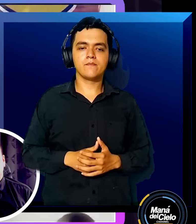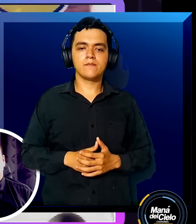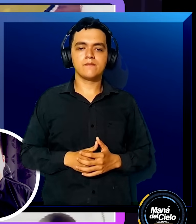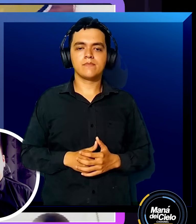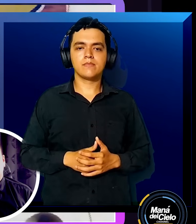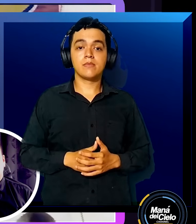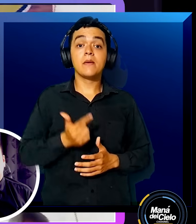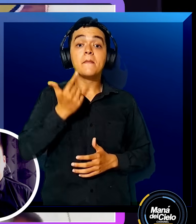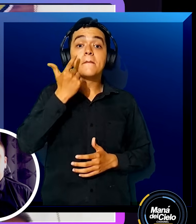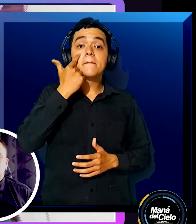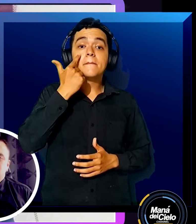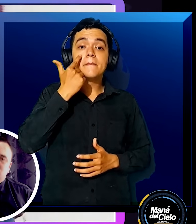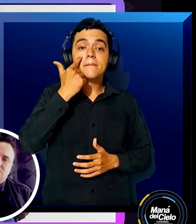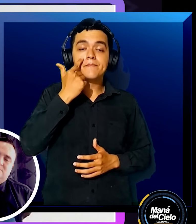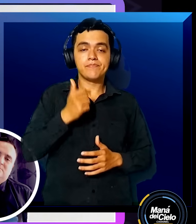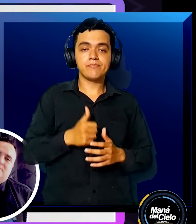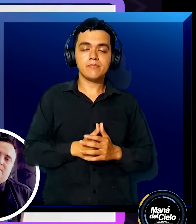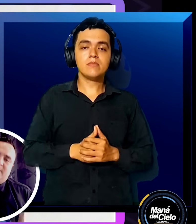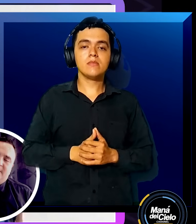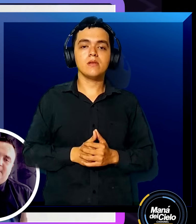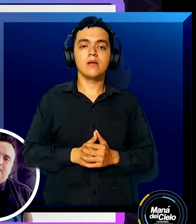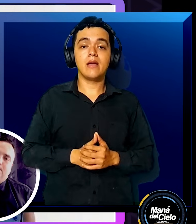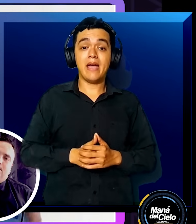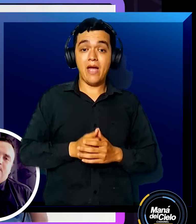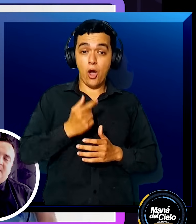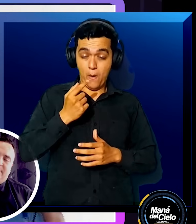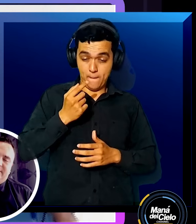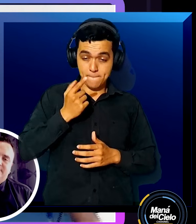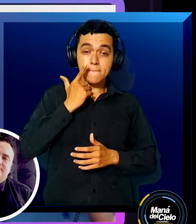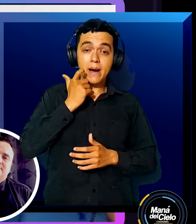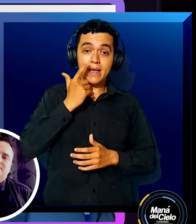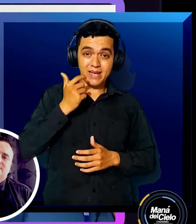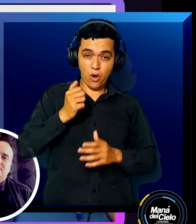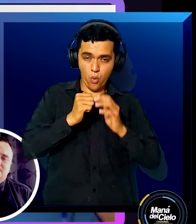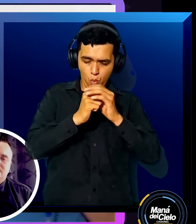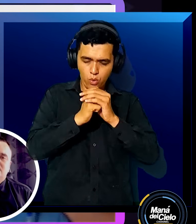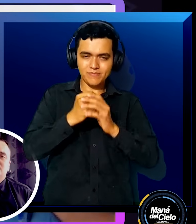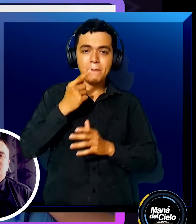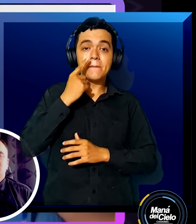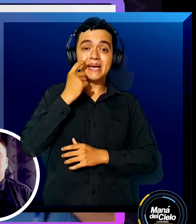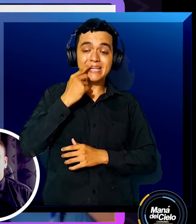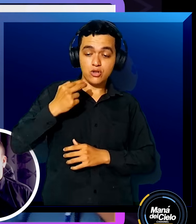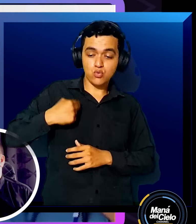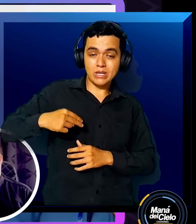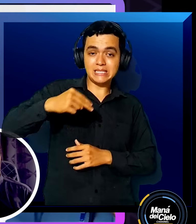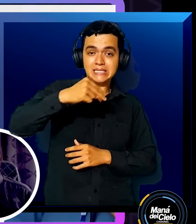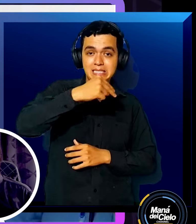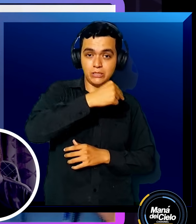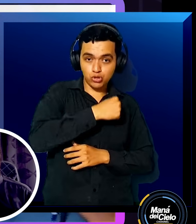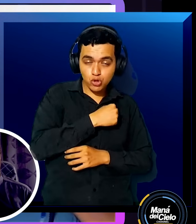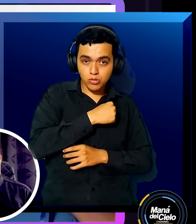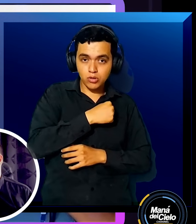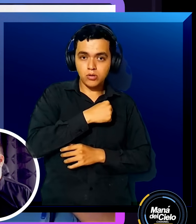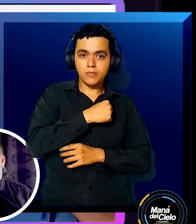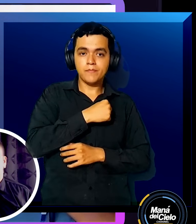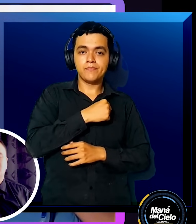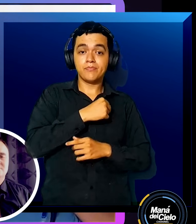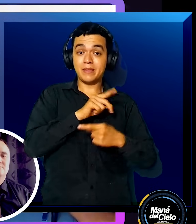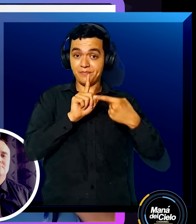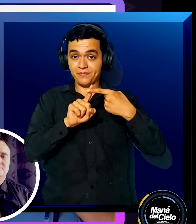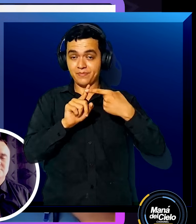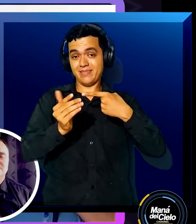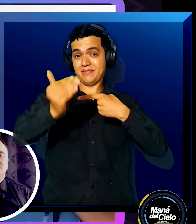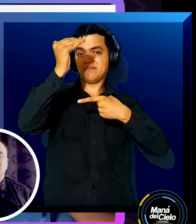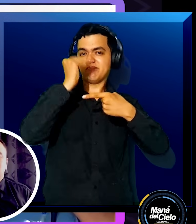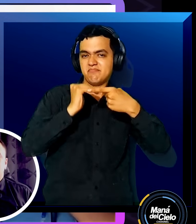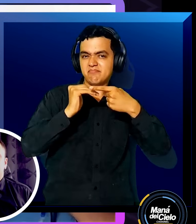gracias por las luchas, gracias por las dificultades. Oh, porque nosotros no queremos que Dios nos diga, ah, me das gracias cuando hay salud. Me das